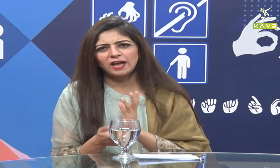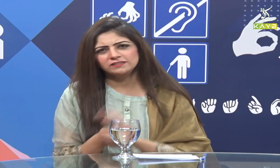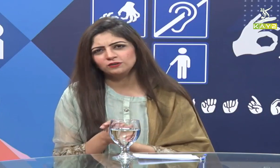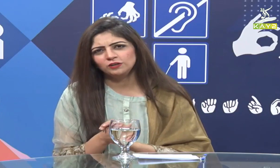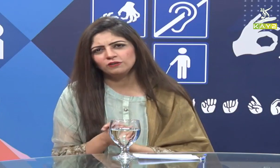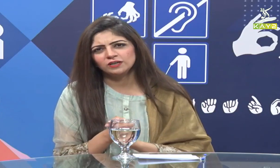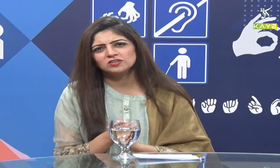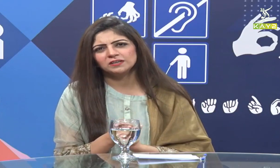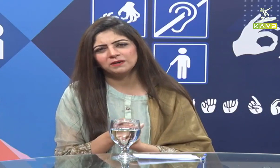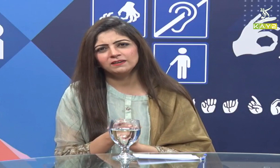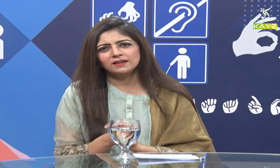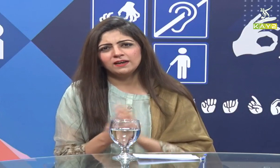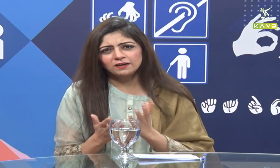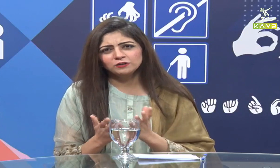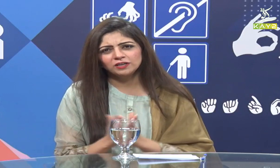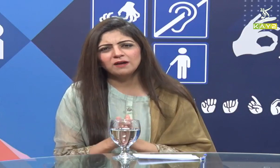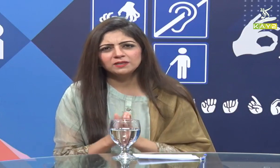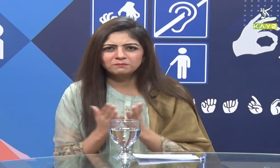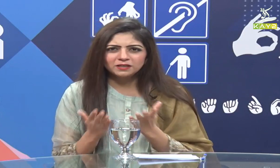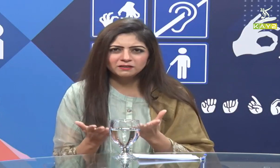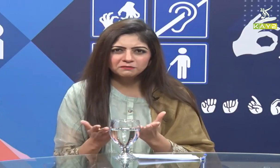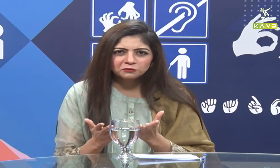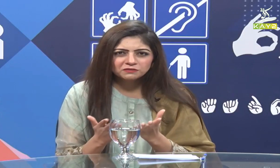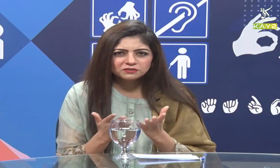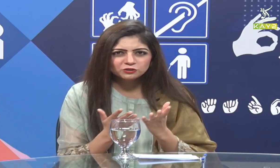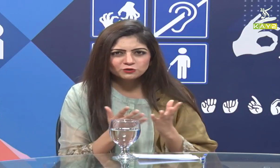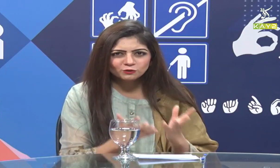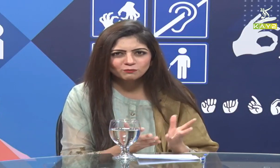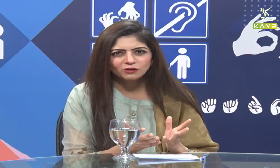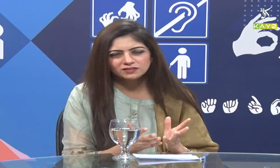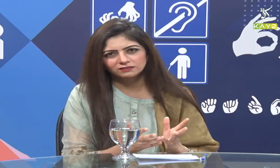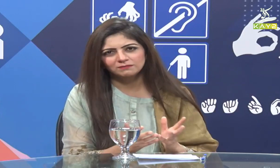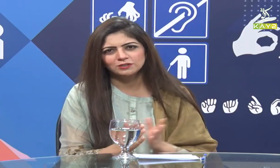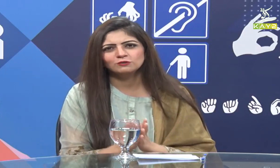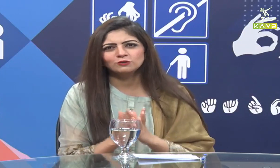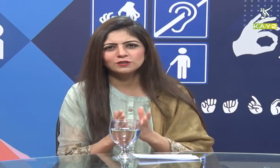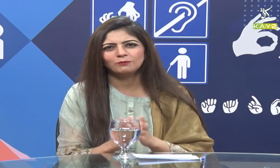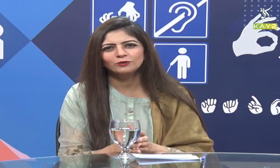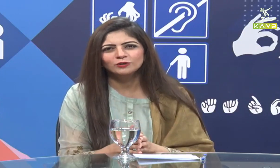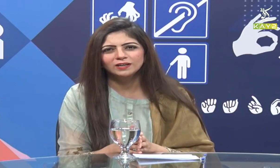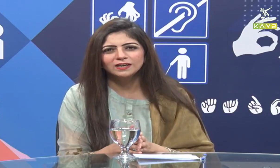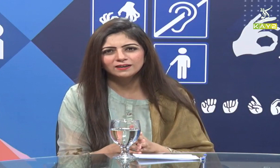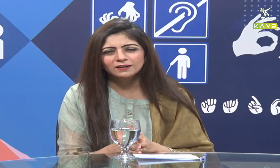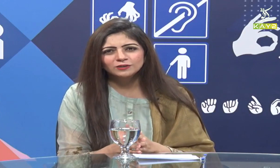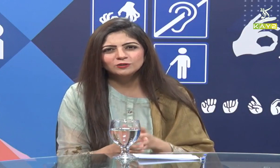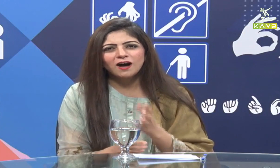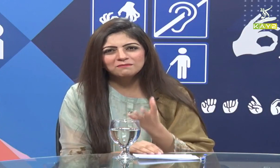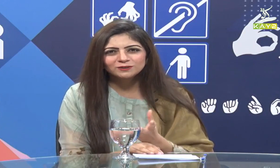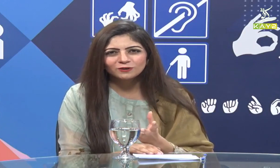ऐसे तो नहीं होना चाहिए भाई, है ना, क्योंकि आपने अपने उन जो सुन बोल नहीं सकते बच्चे, उनको सपोर्ट तो करना है ना। तो आप भी थोड़ी